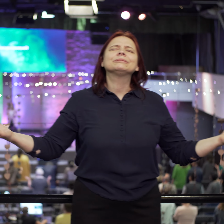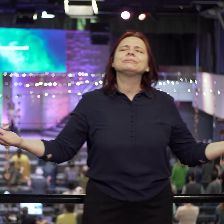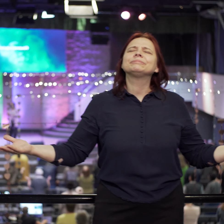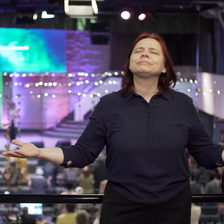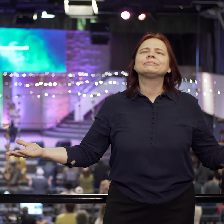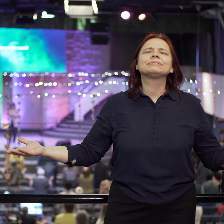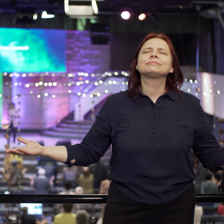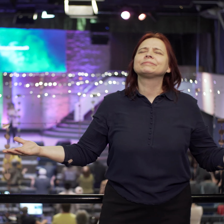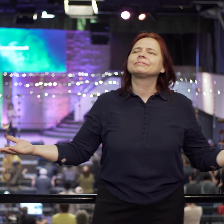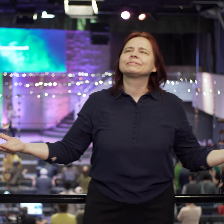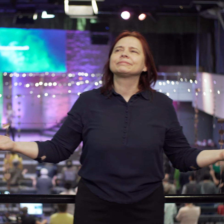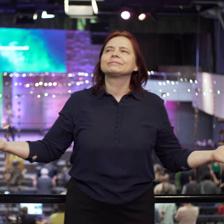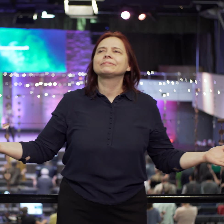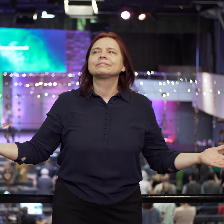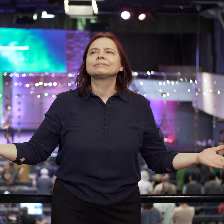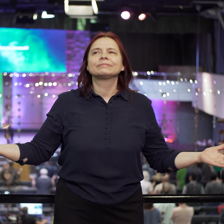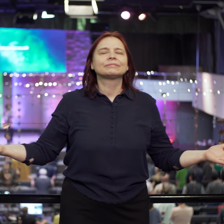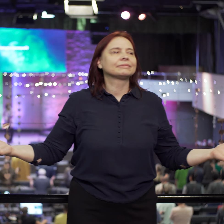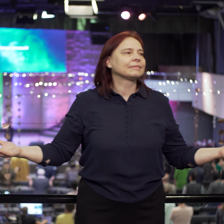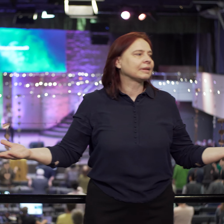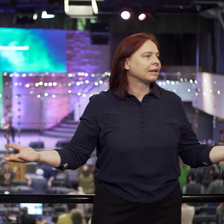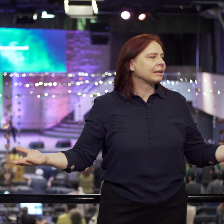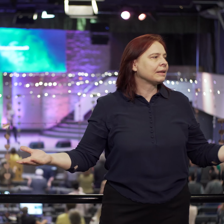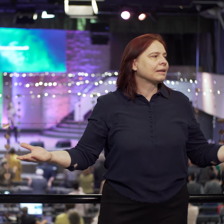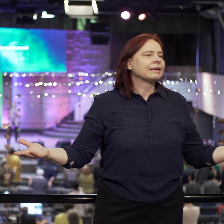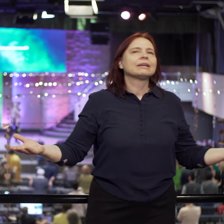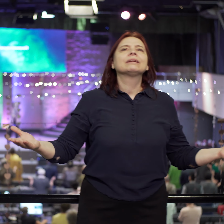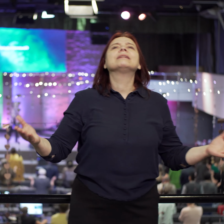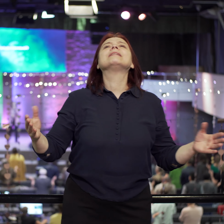бесподобный. О, мы поем тебе,